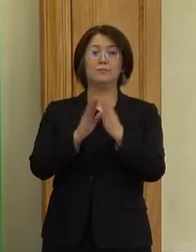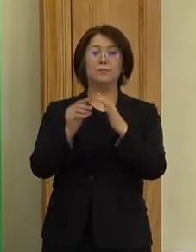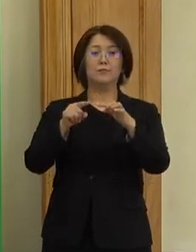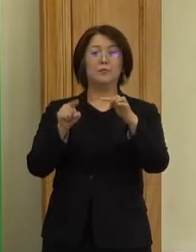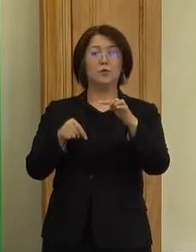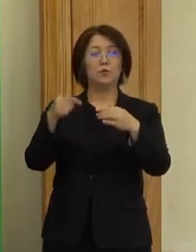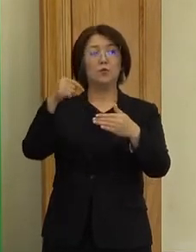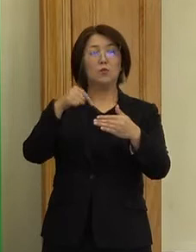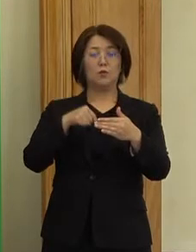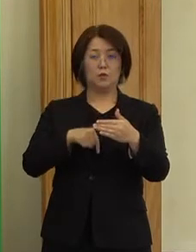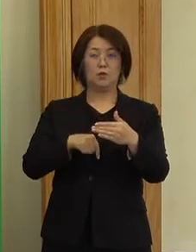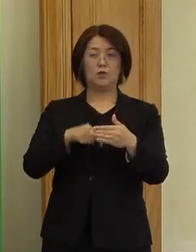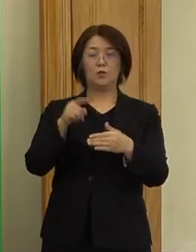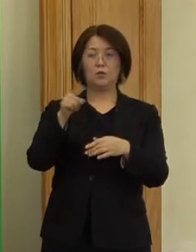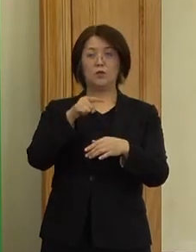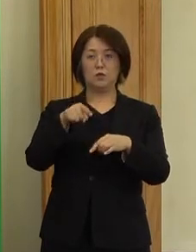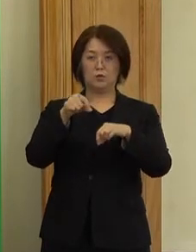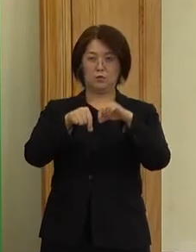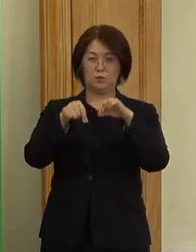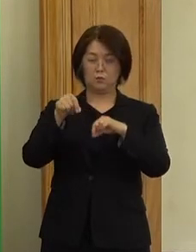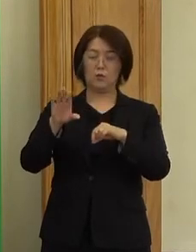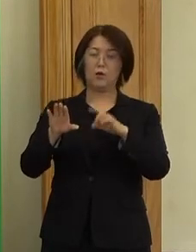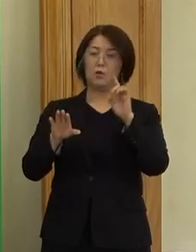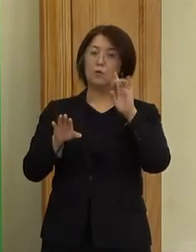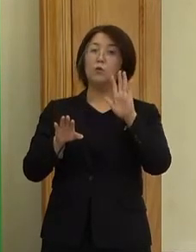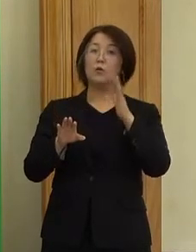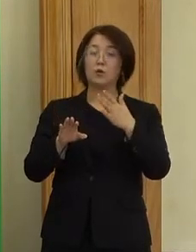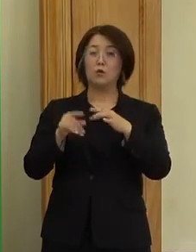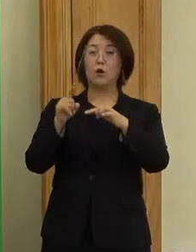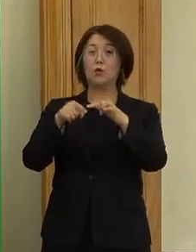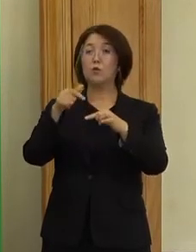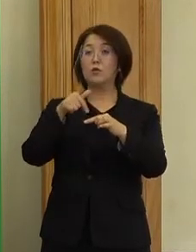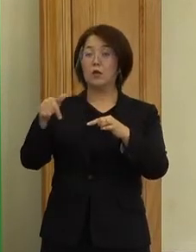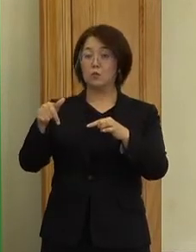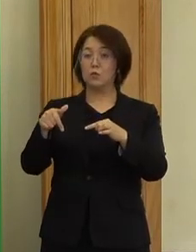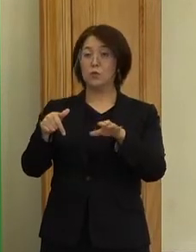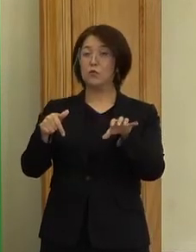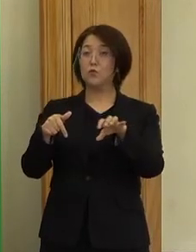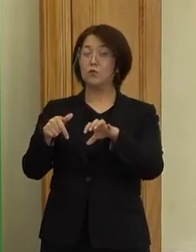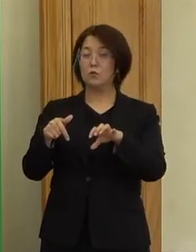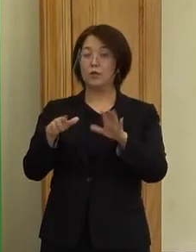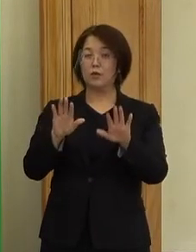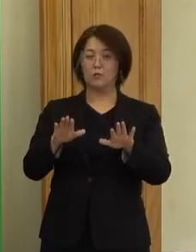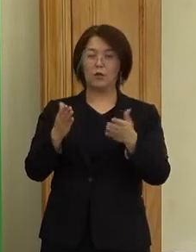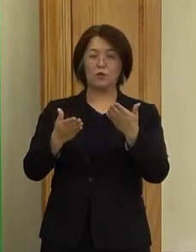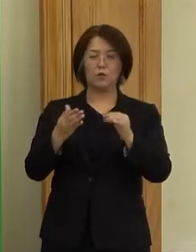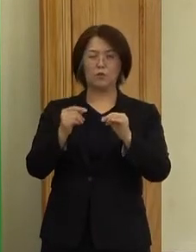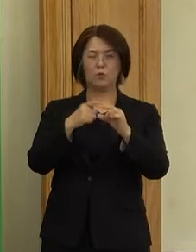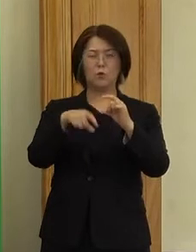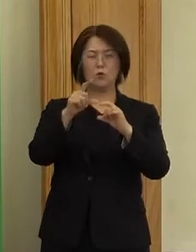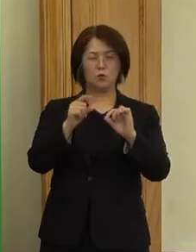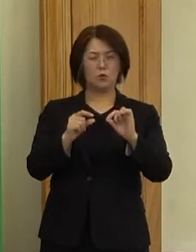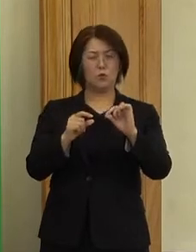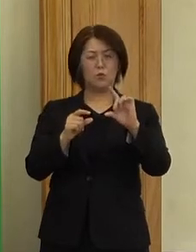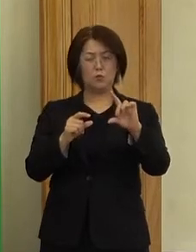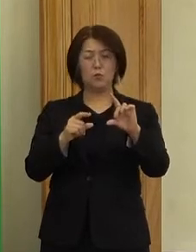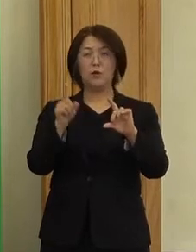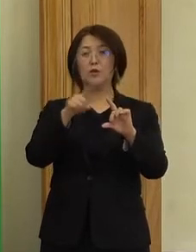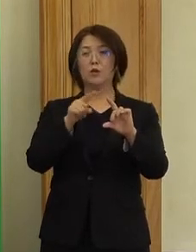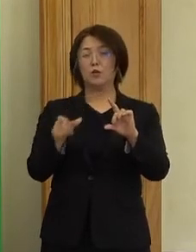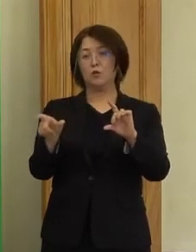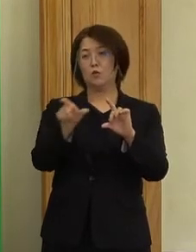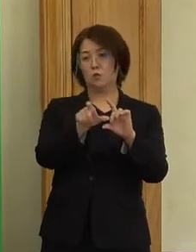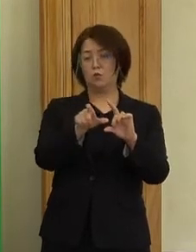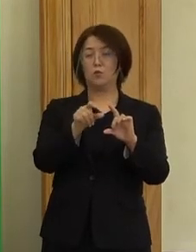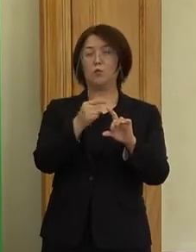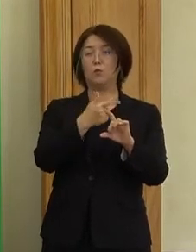の人数の配分はあると思いますが、例えばその厚生部の方にちょっと厚めに、またあの今以上に厚めに人員を割くとか、そ